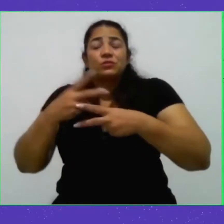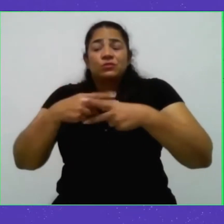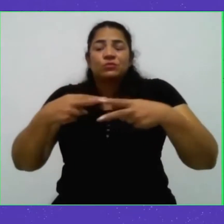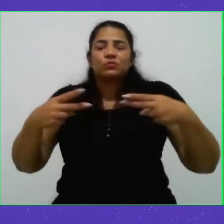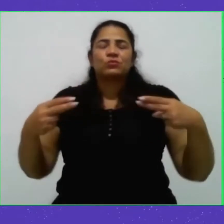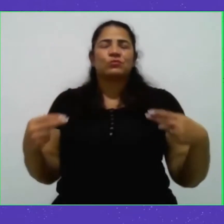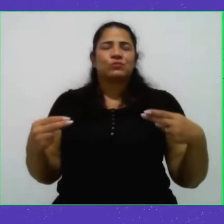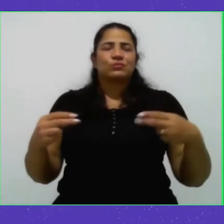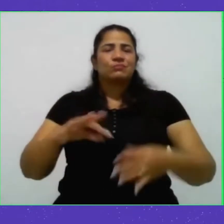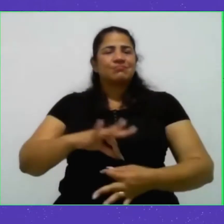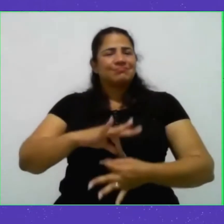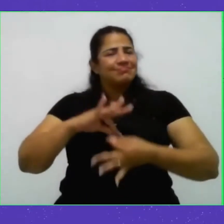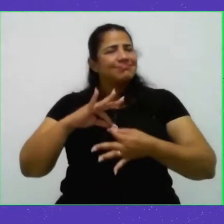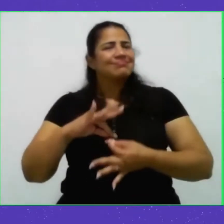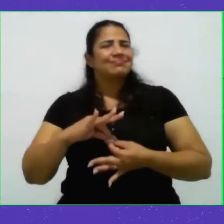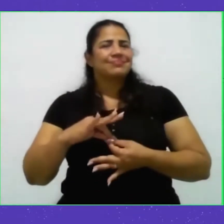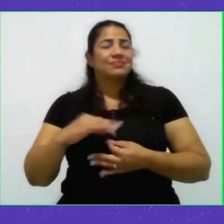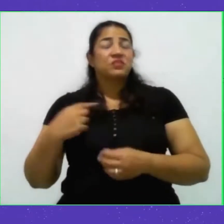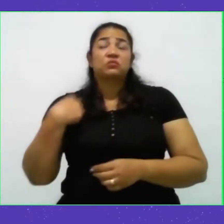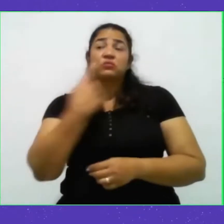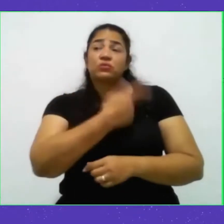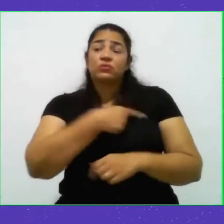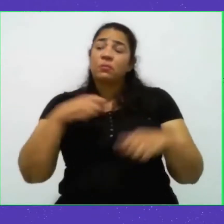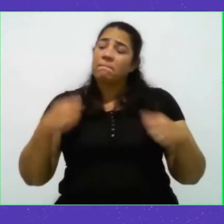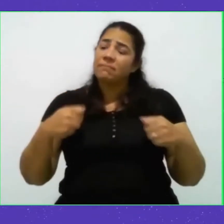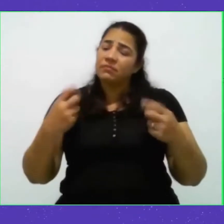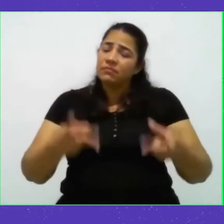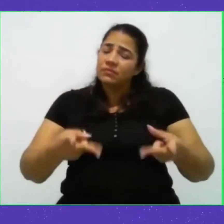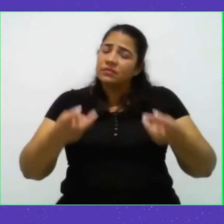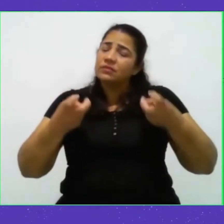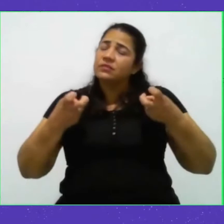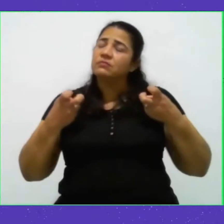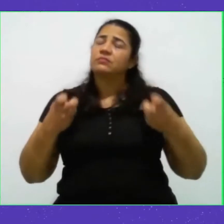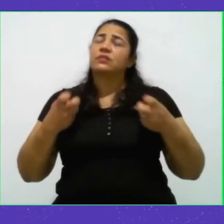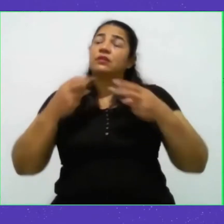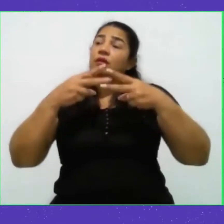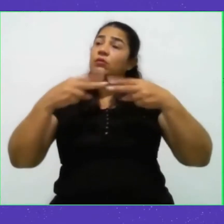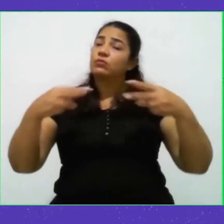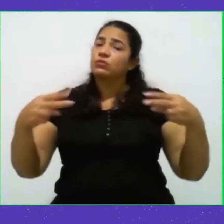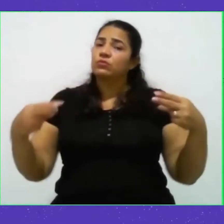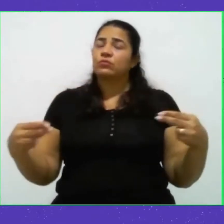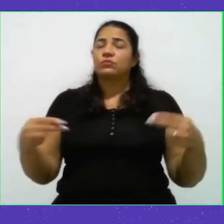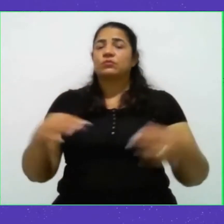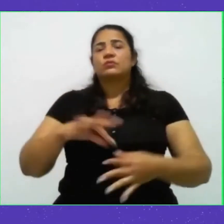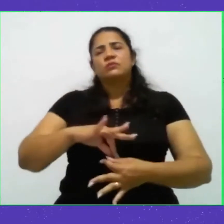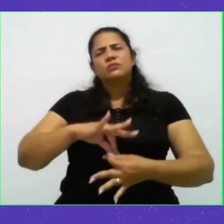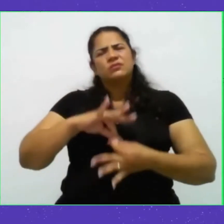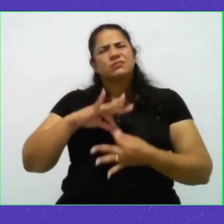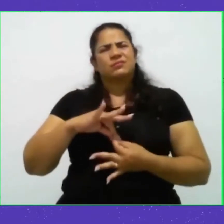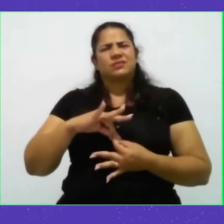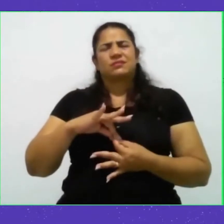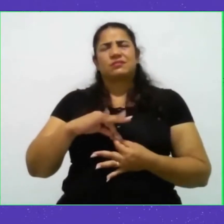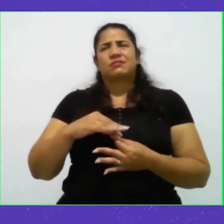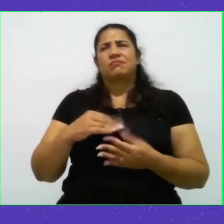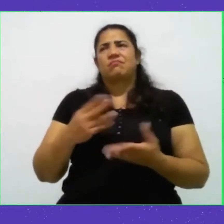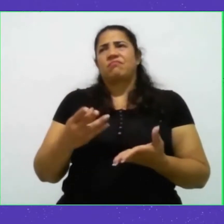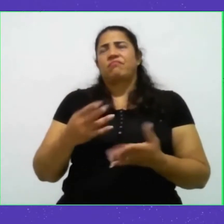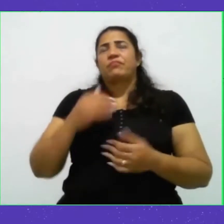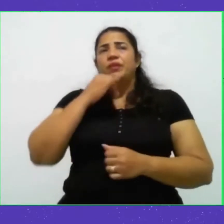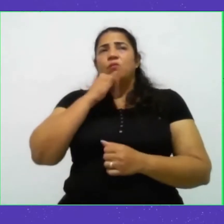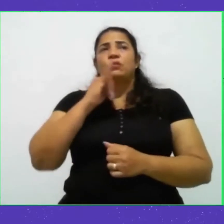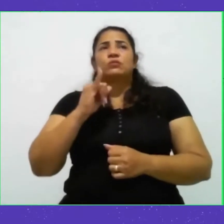Nós temos que ter uma percepção espiritual das coisas. Por que eu tenho dificuldade de orar pela pessoa? Porque eu não consigo ver